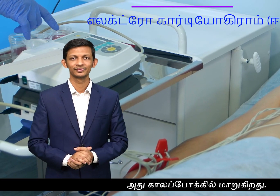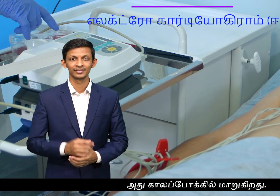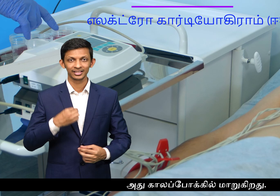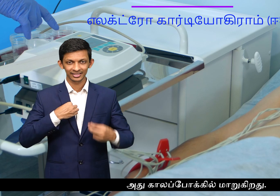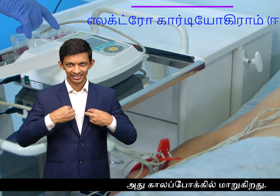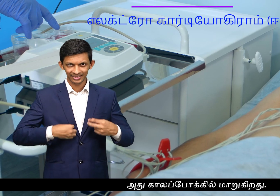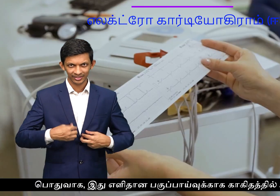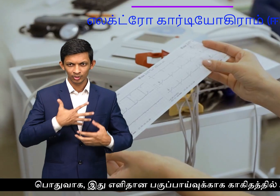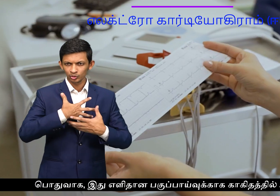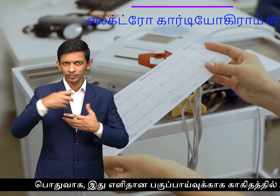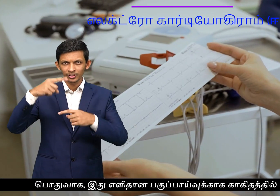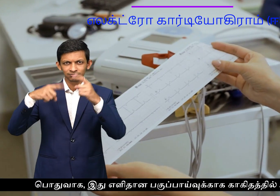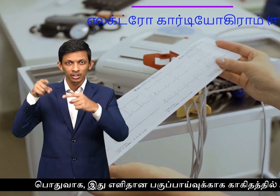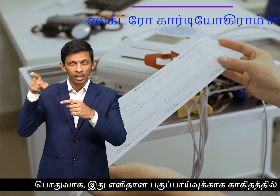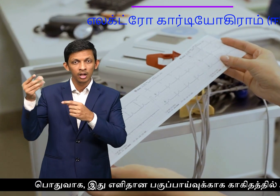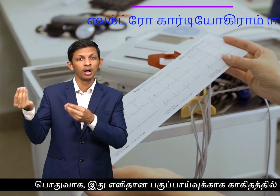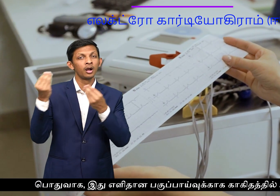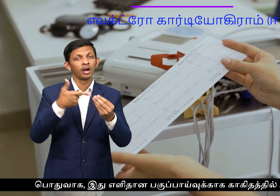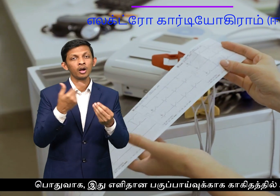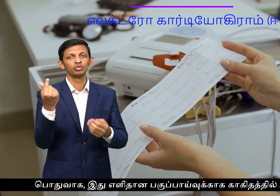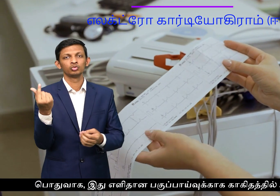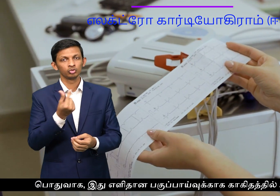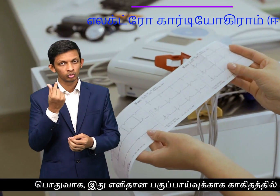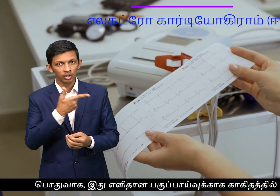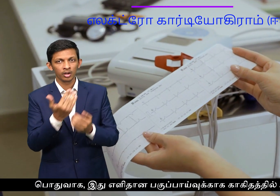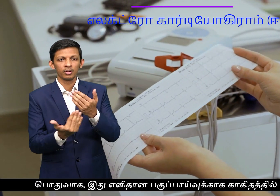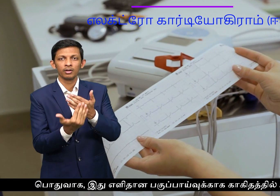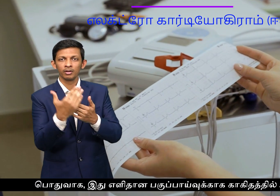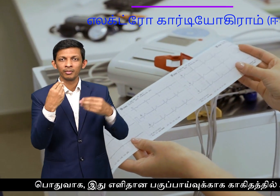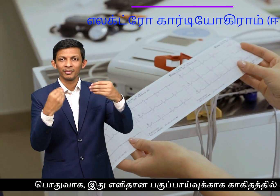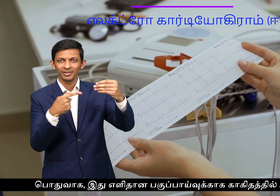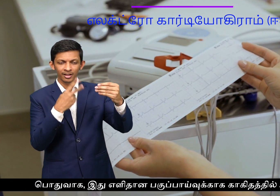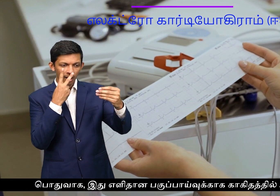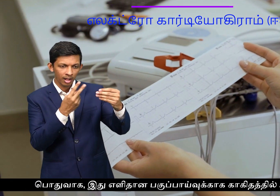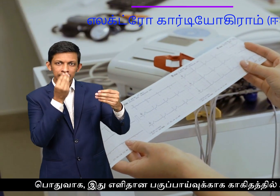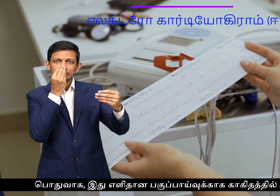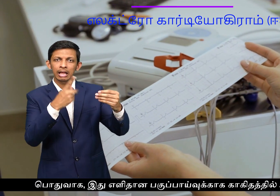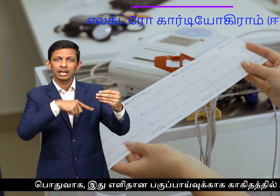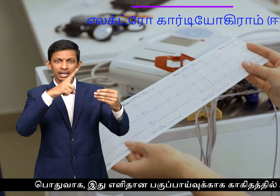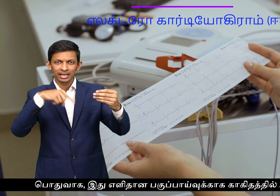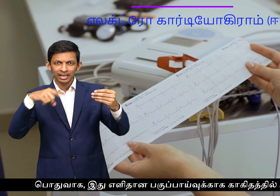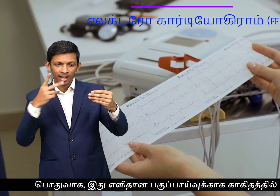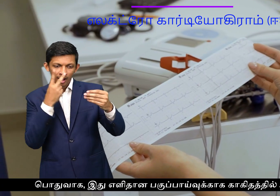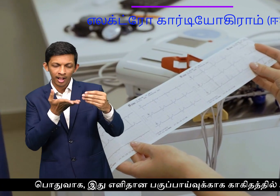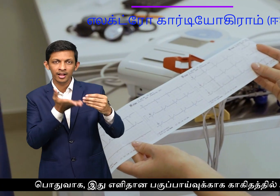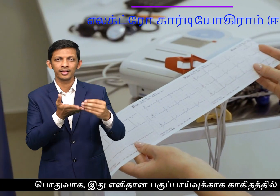மாறுகிறது. பொதுவாக இது எளிதான பகுப்பாய்வுக்காக காகிதத்தில் அச்சிடப்படுகிறது.